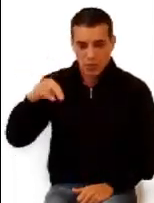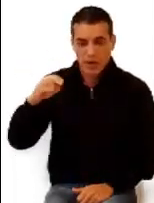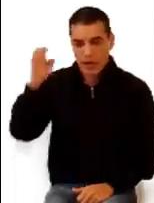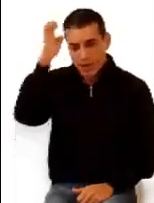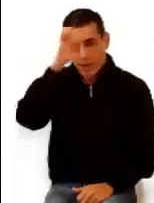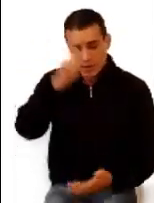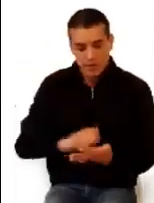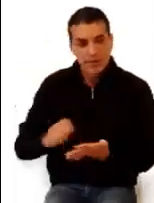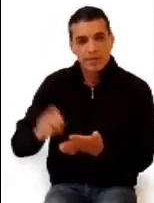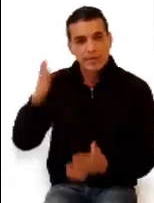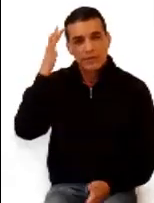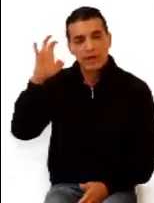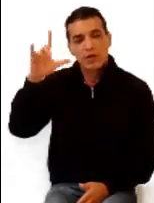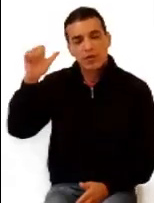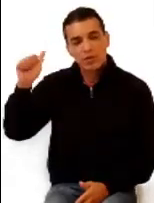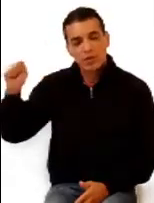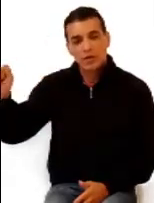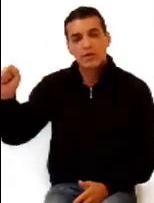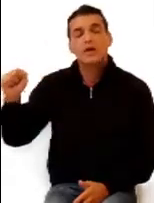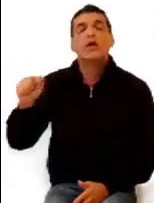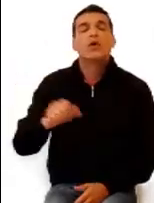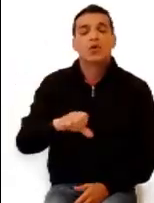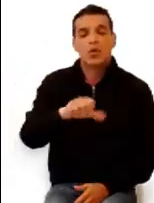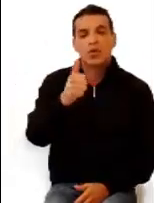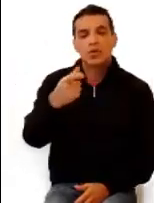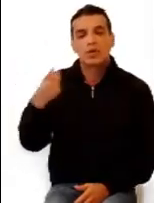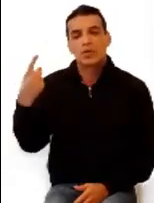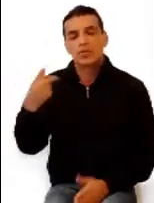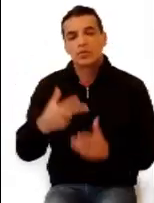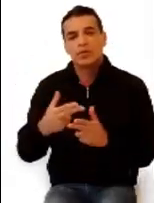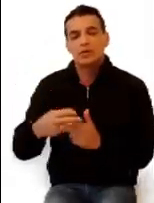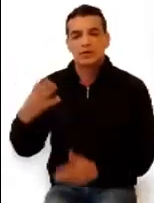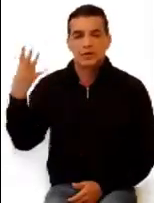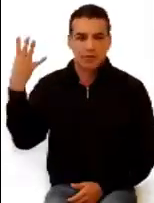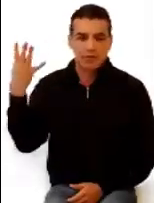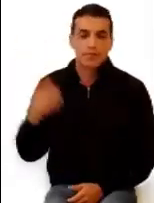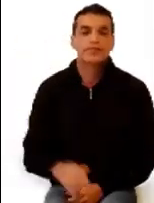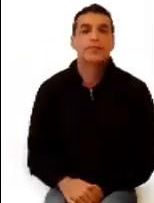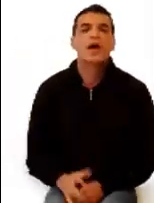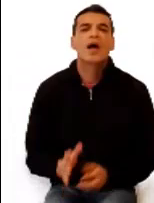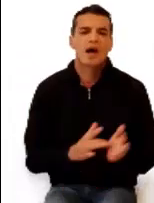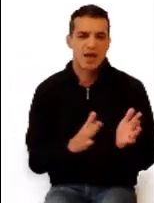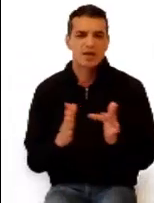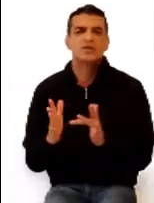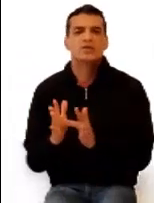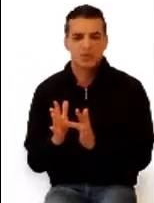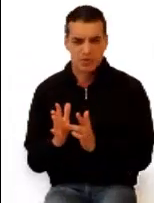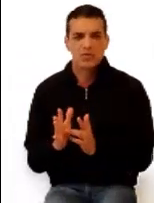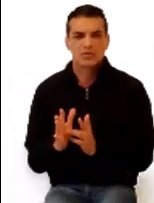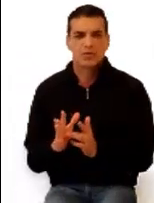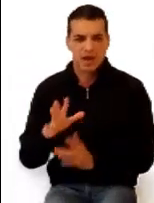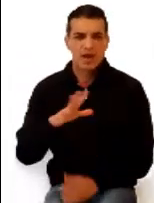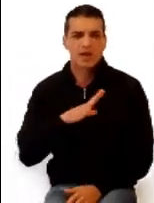Evangelio según San Lucas 11 del 1 al 4. Un día Jesús estaba